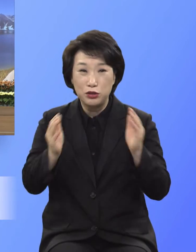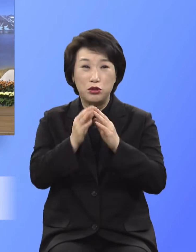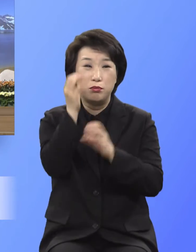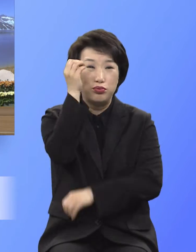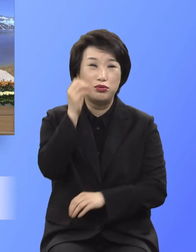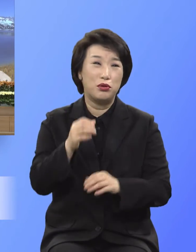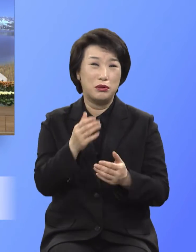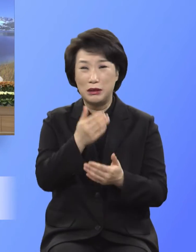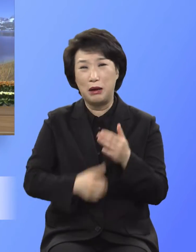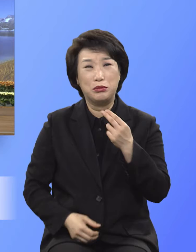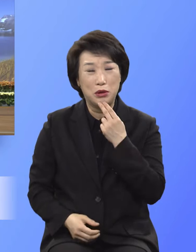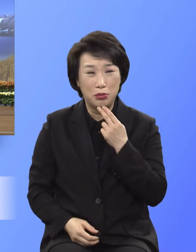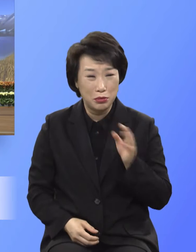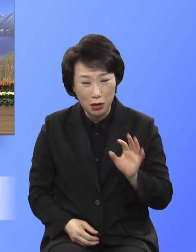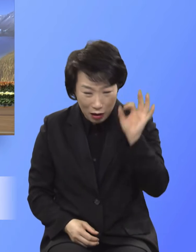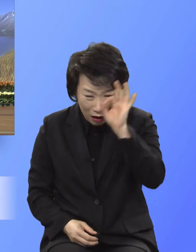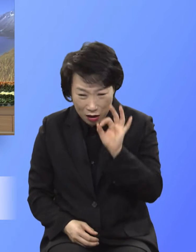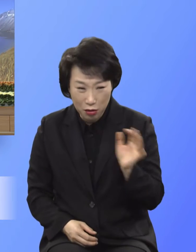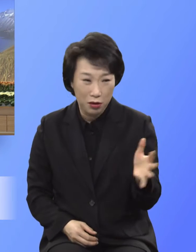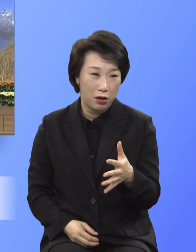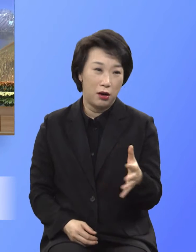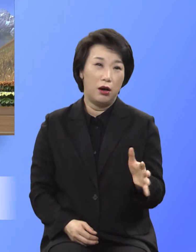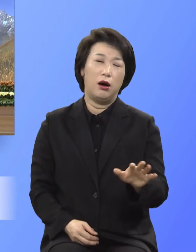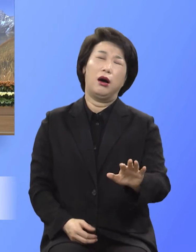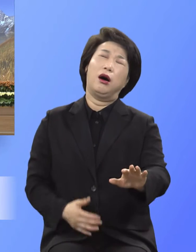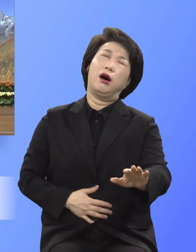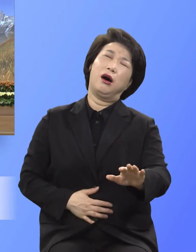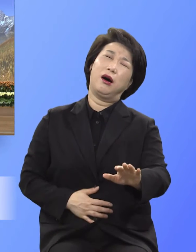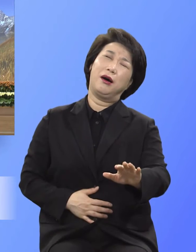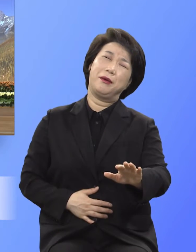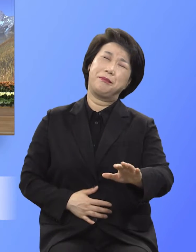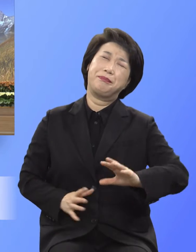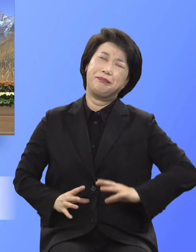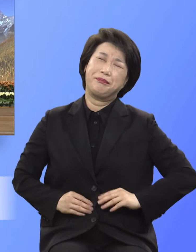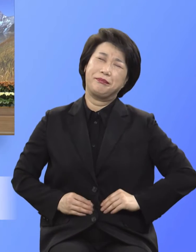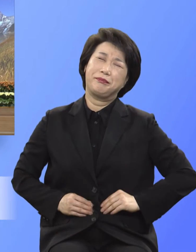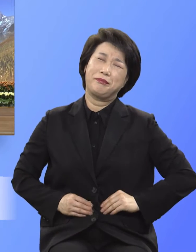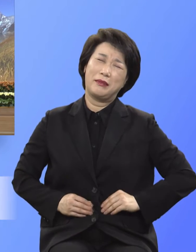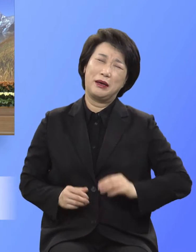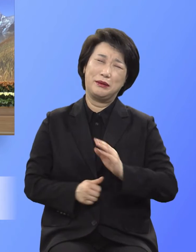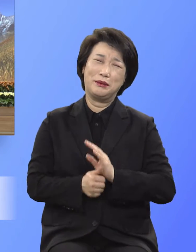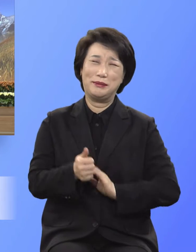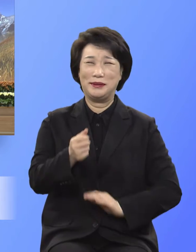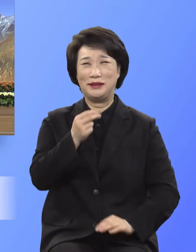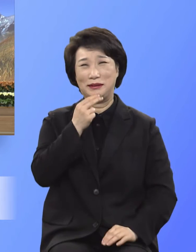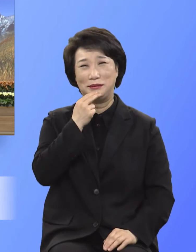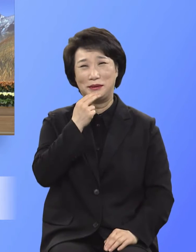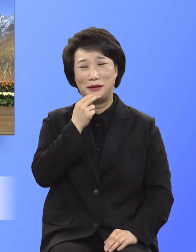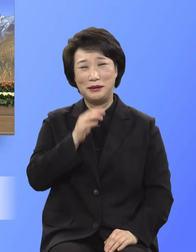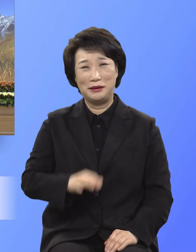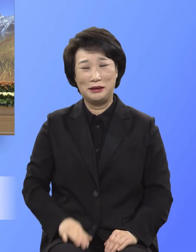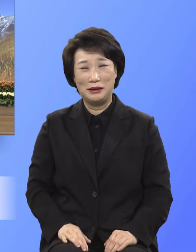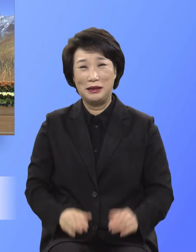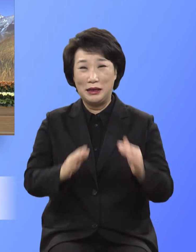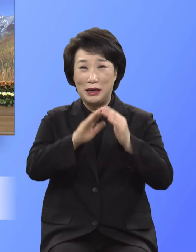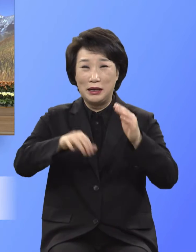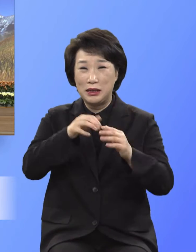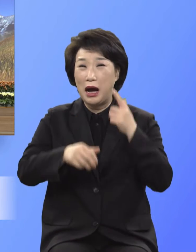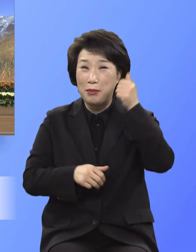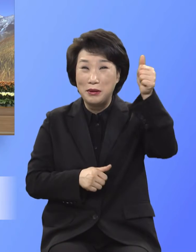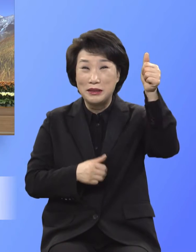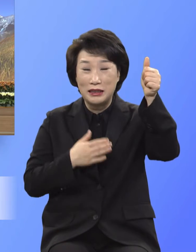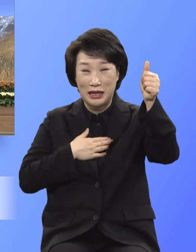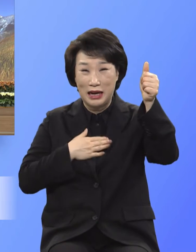하나도 남았나 싶어서 가봐도 없고, 참 아무 소망이 없어. 집에서는 아버지가